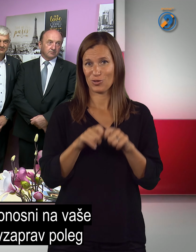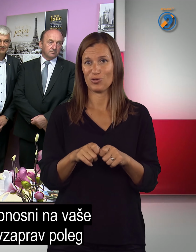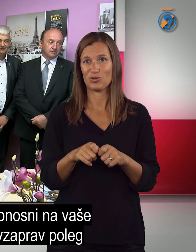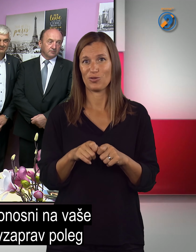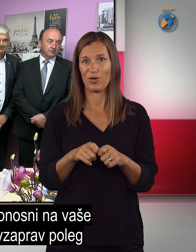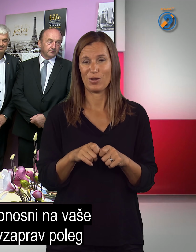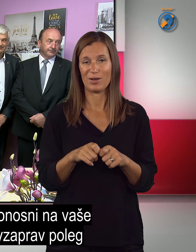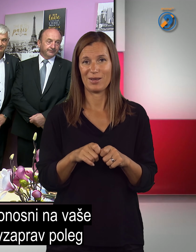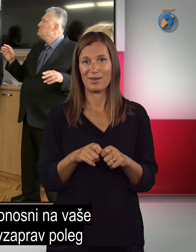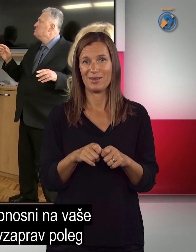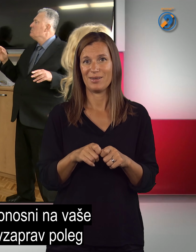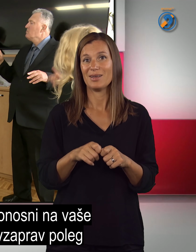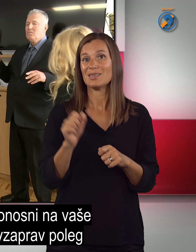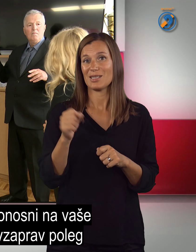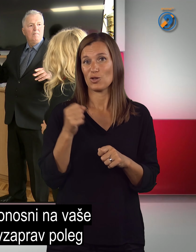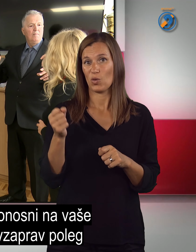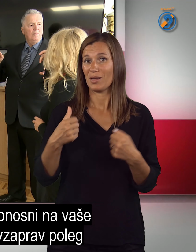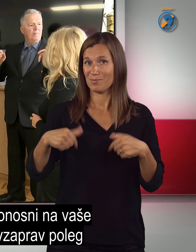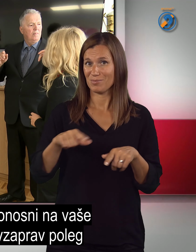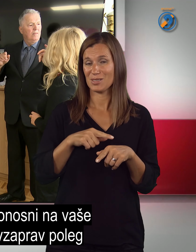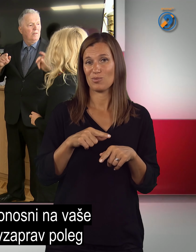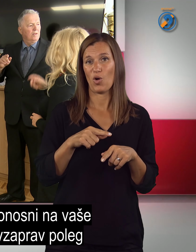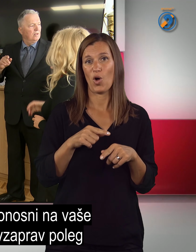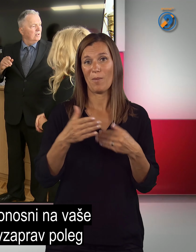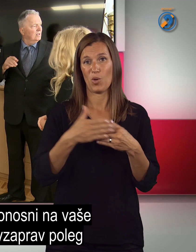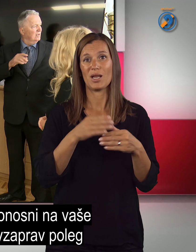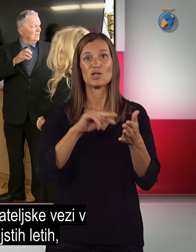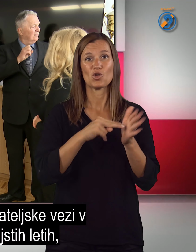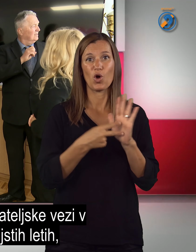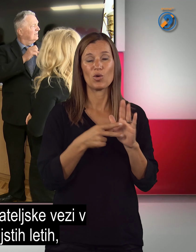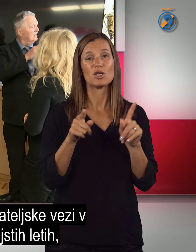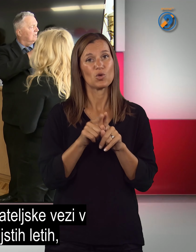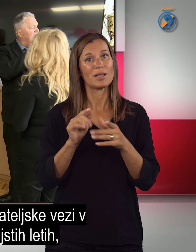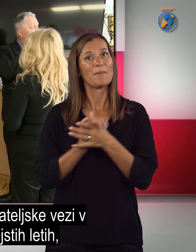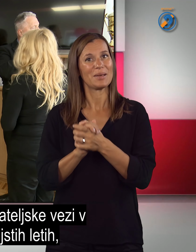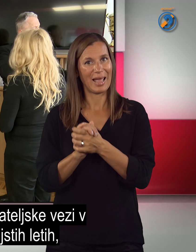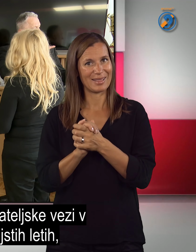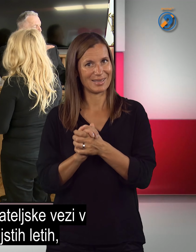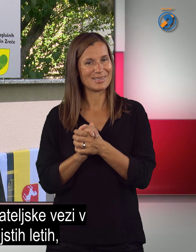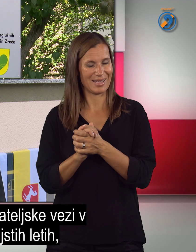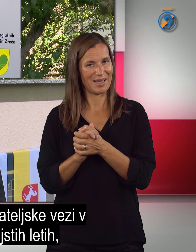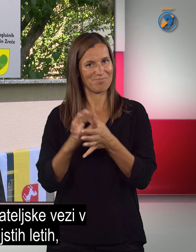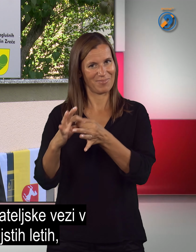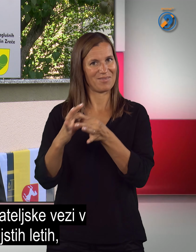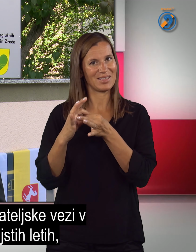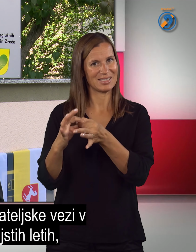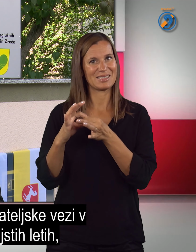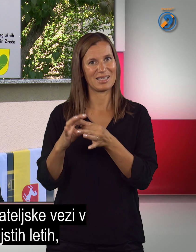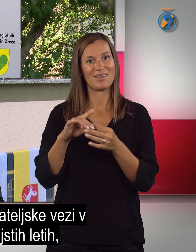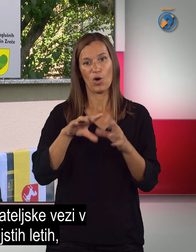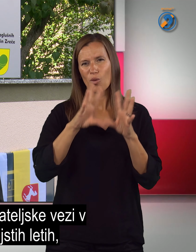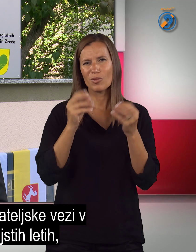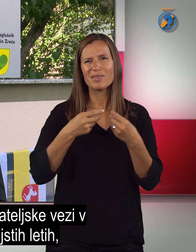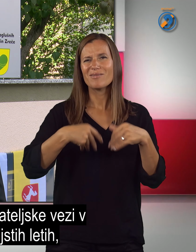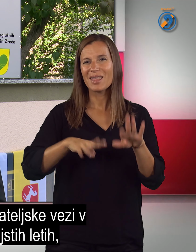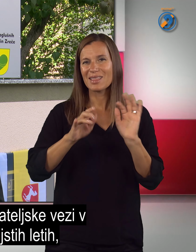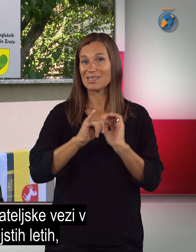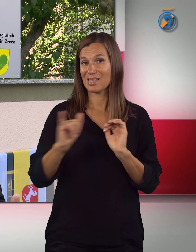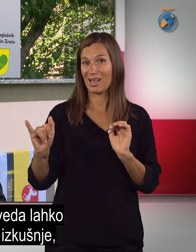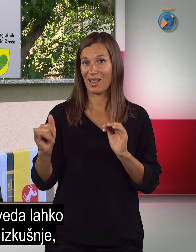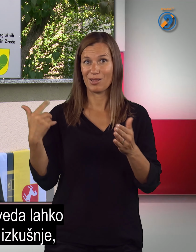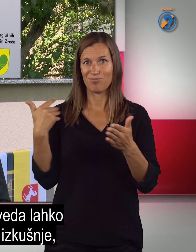vaše društvo, saj pravzaprav smo iskali poleg strokovnih tudi prijateljske vezi. Vseh teh